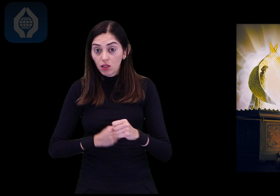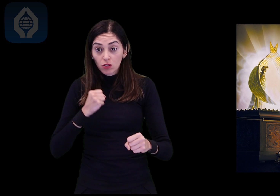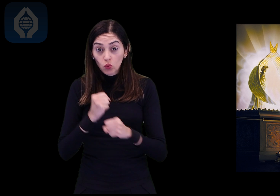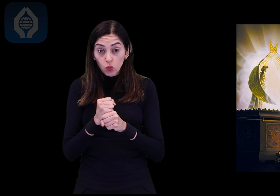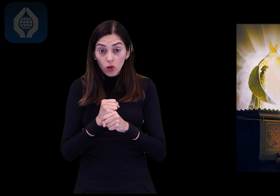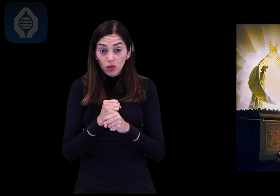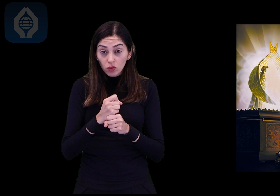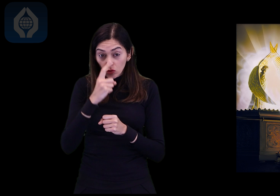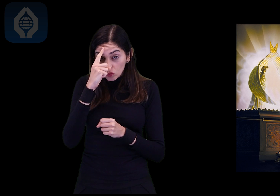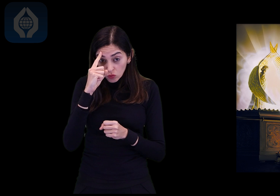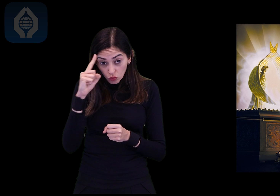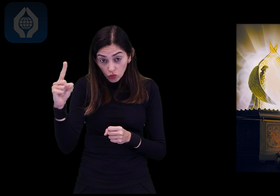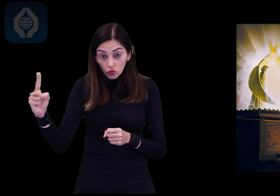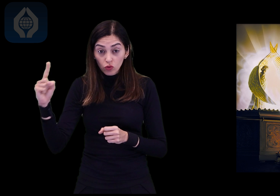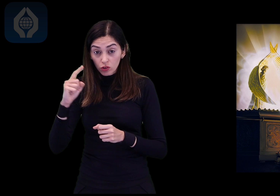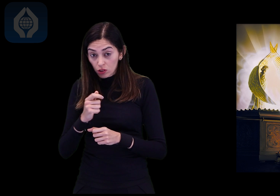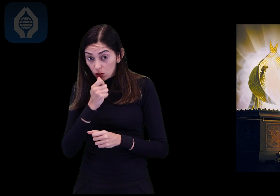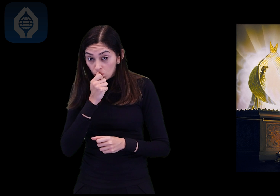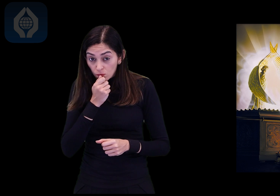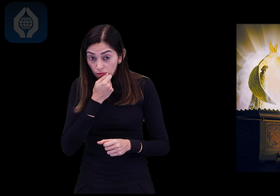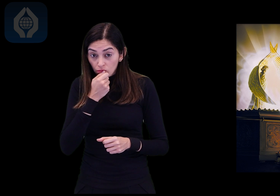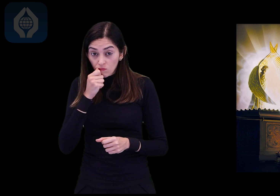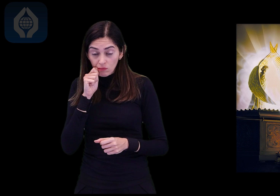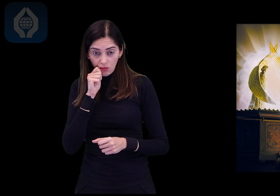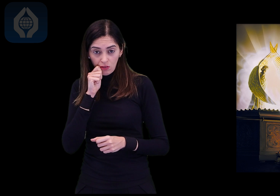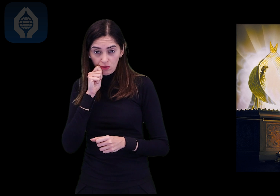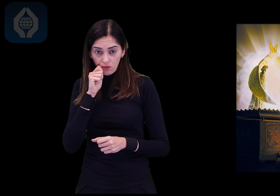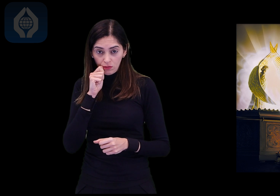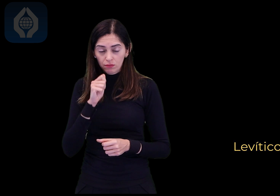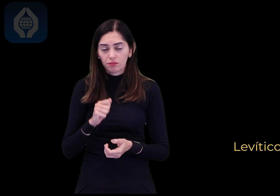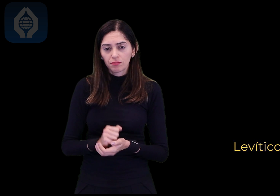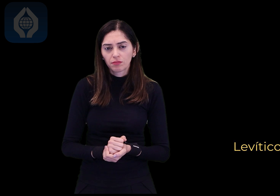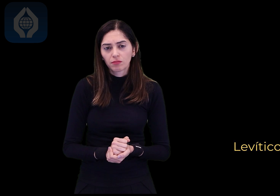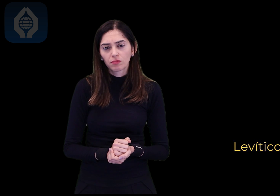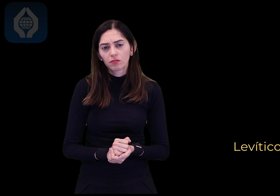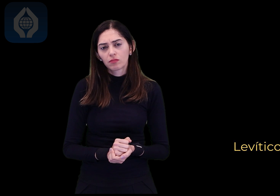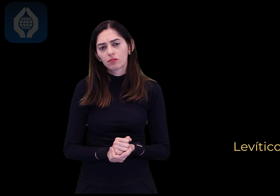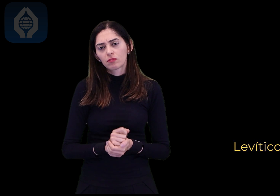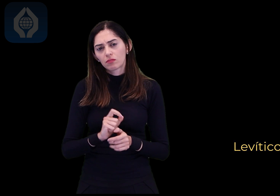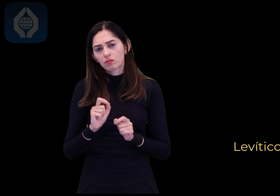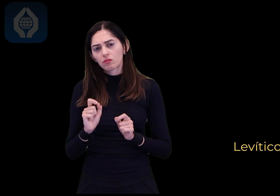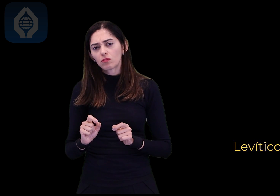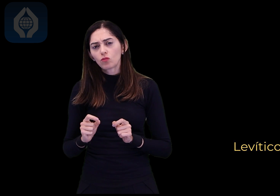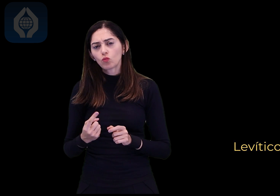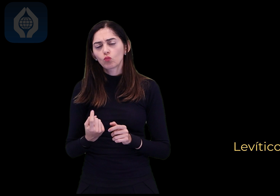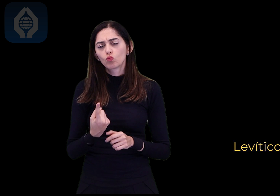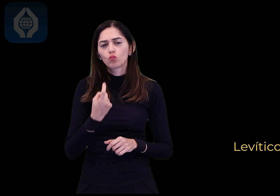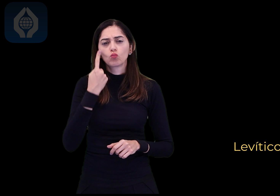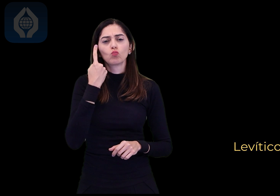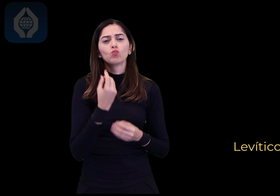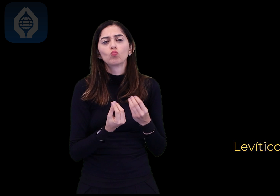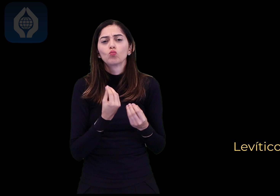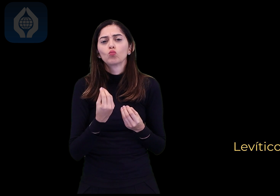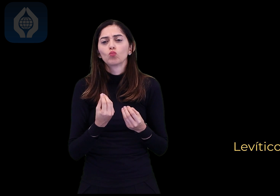da expiação, que significa o dia da cobertura. A única maneira de entrar era com sangue de um